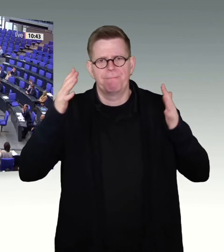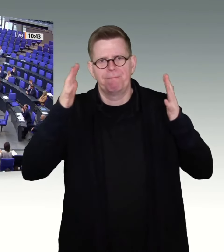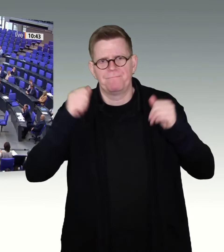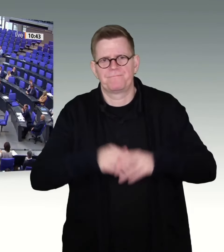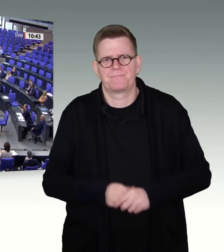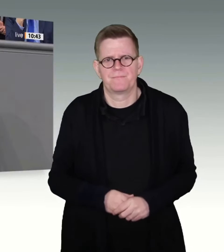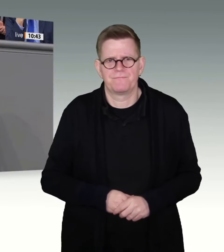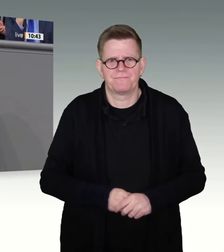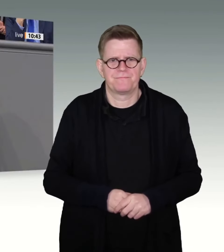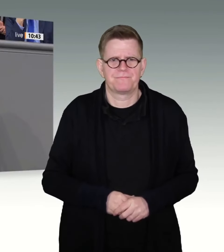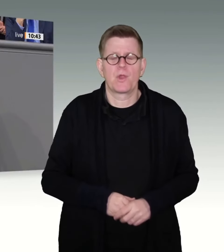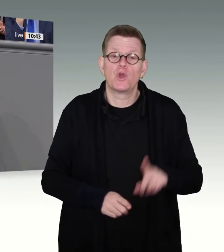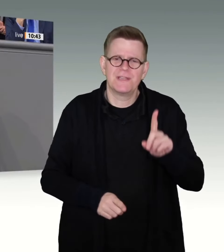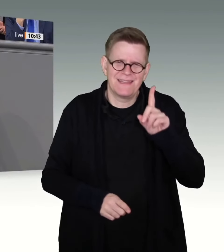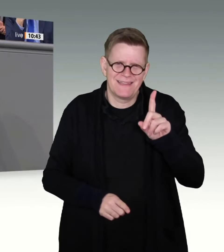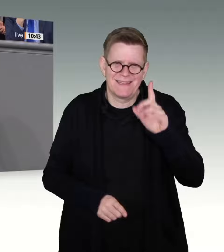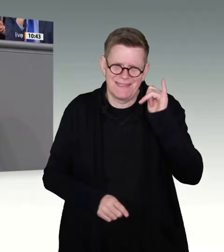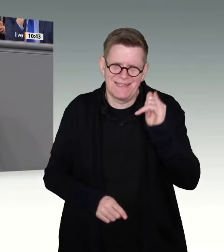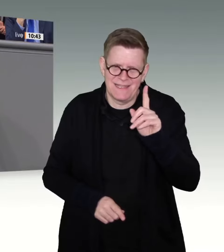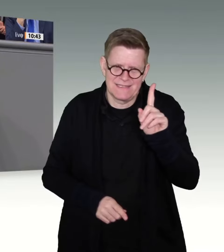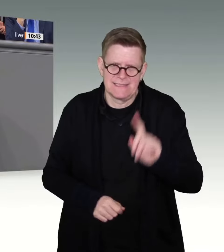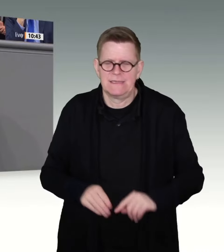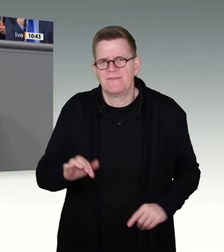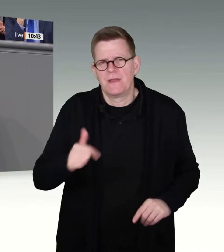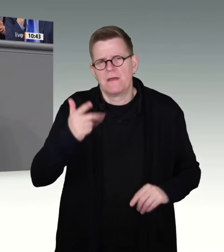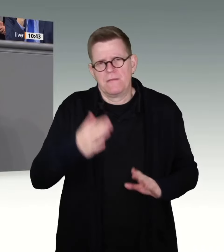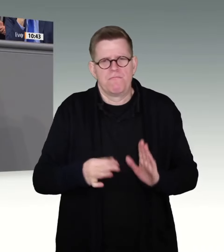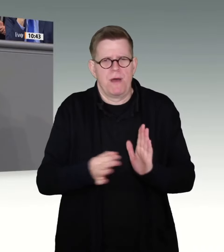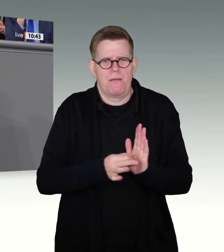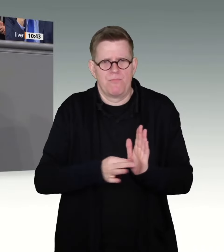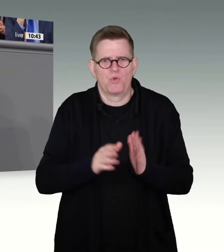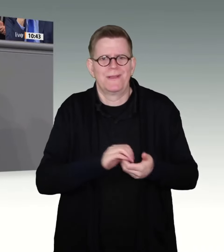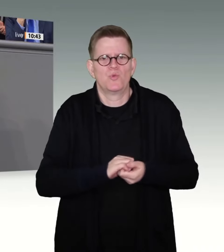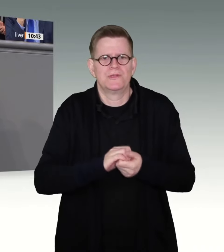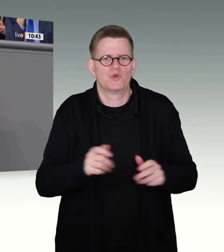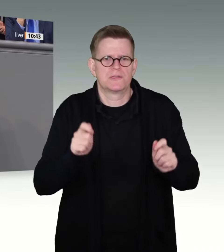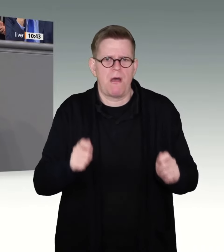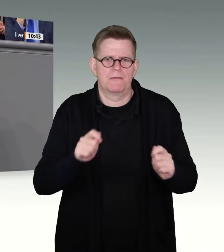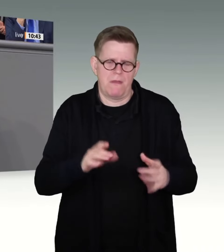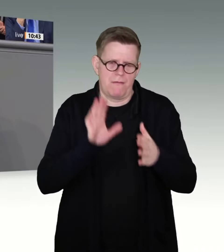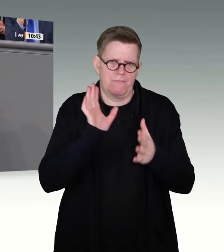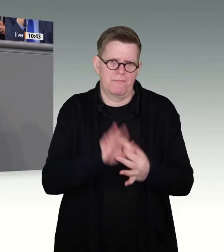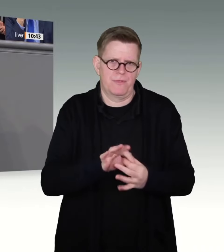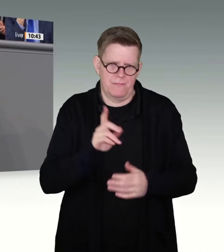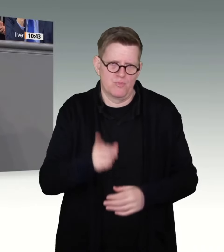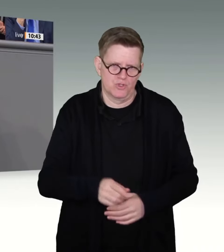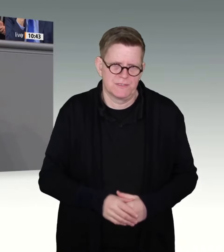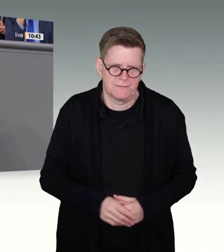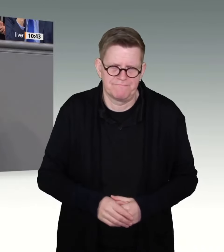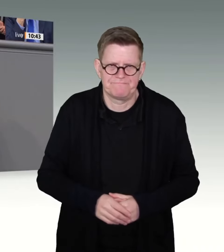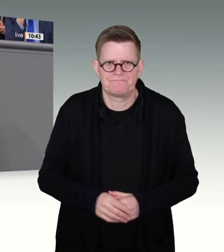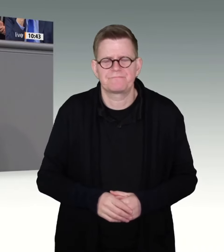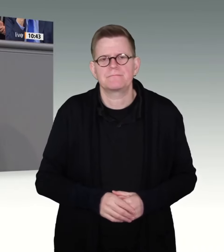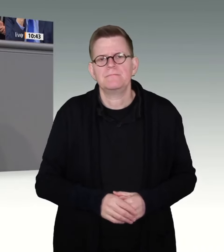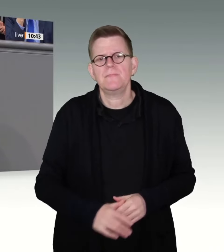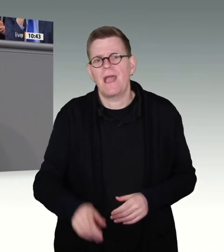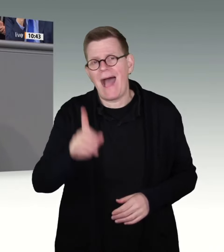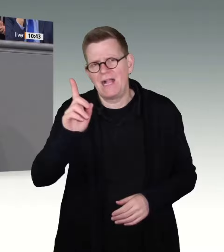Ich muss jetzt doch mal einige Punkte beim Unionsantrag erwähnen.